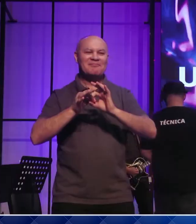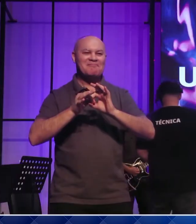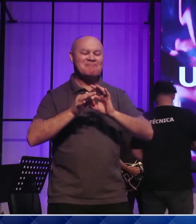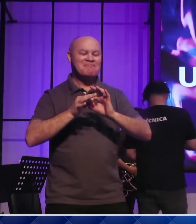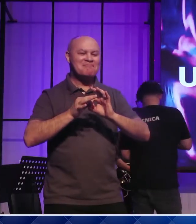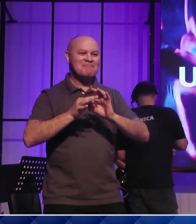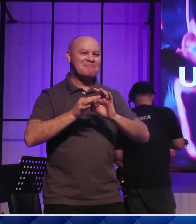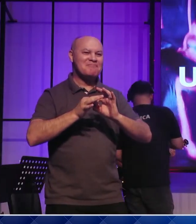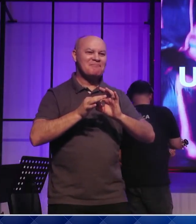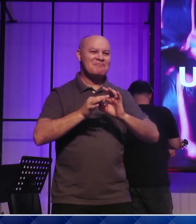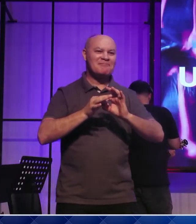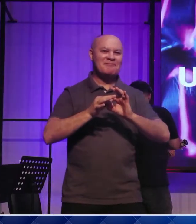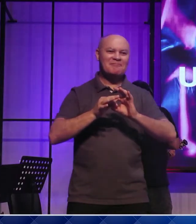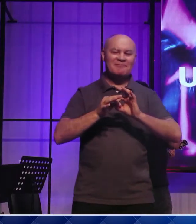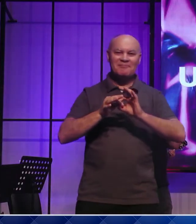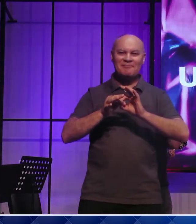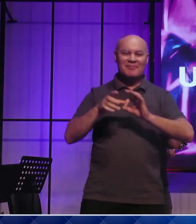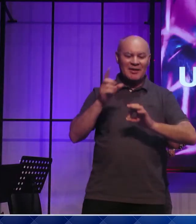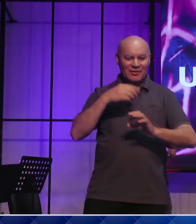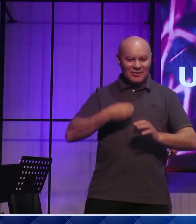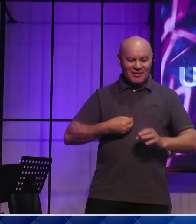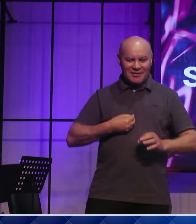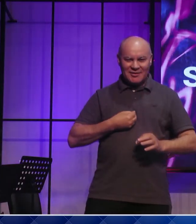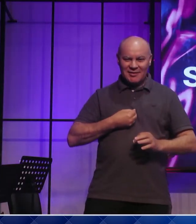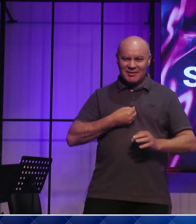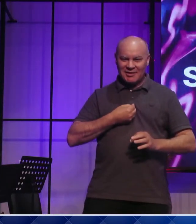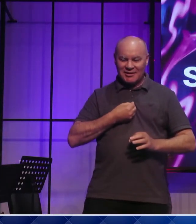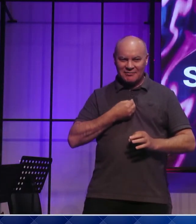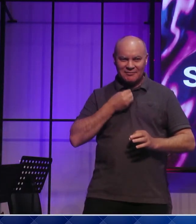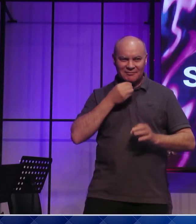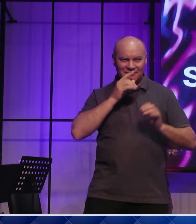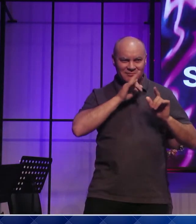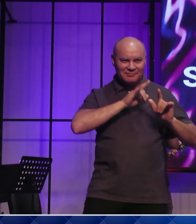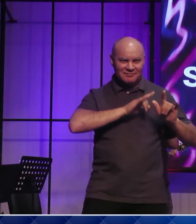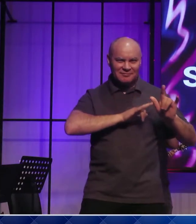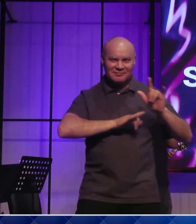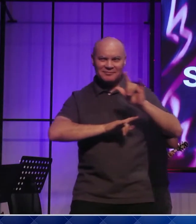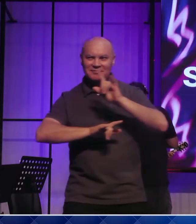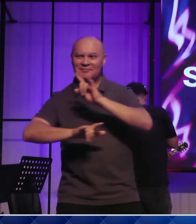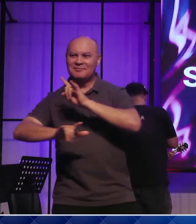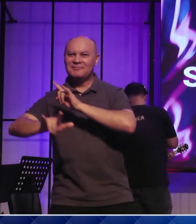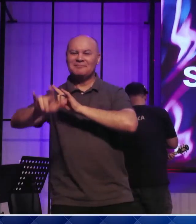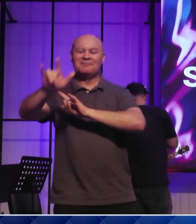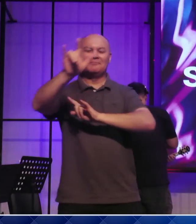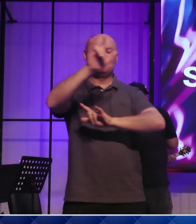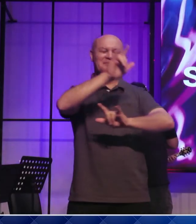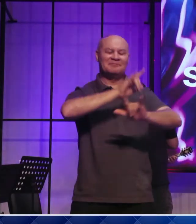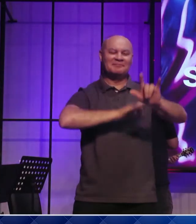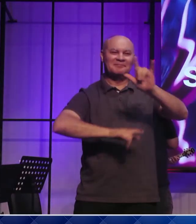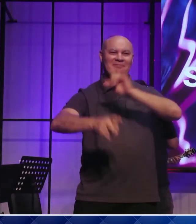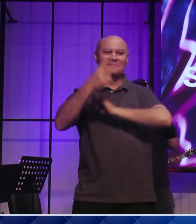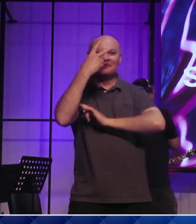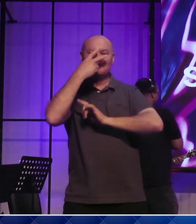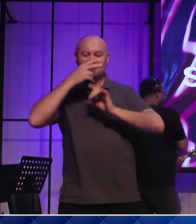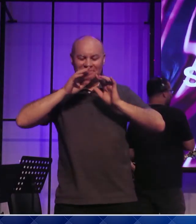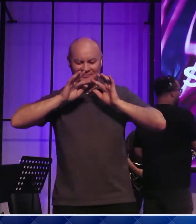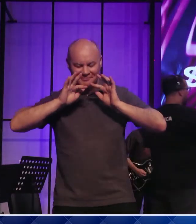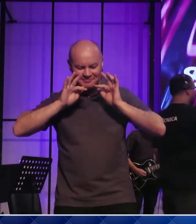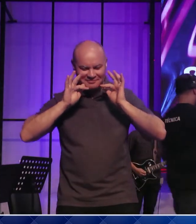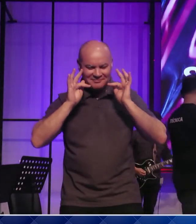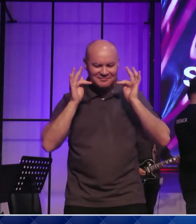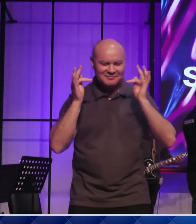unido, vivendo em amor, uma família, sem